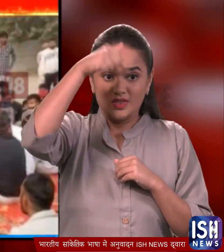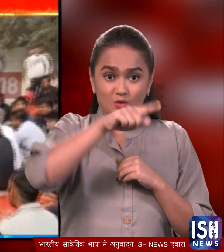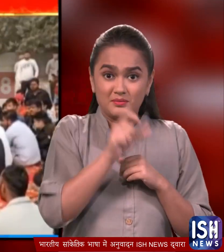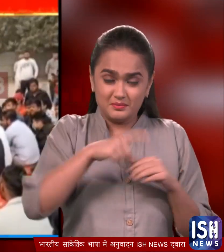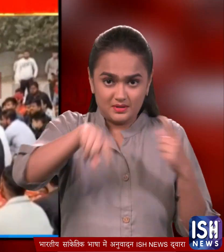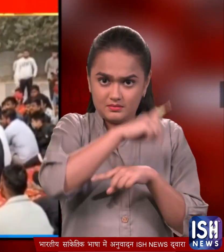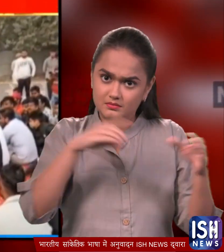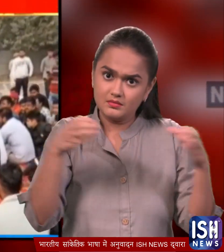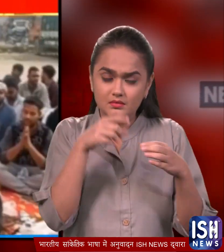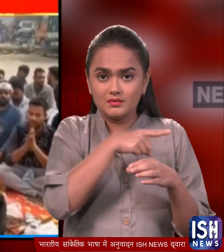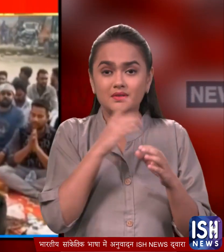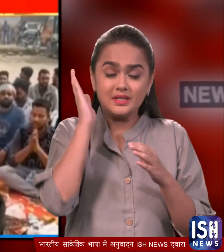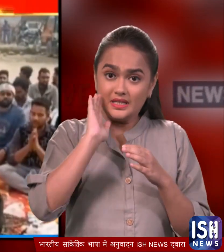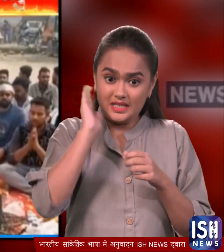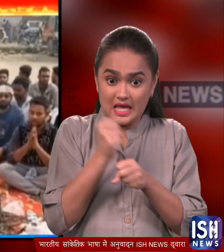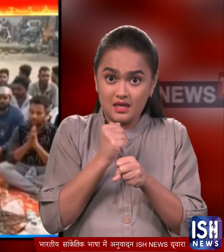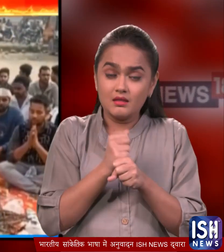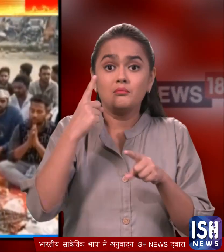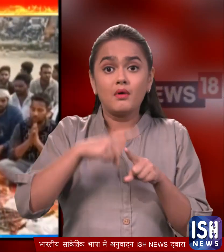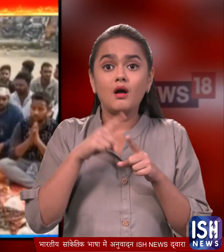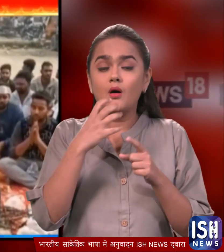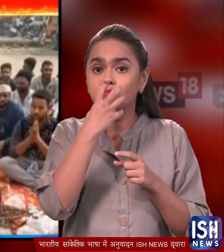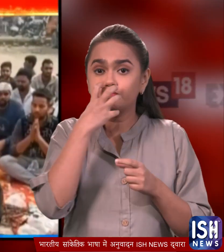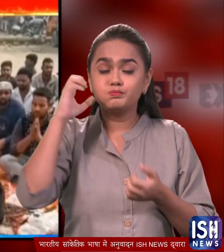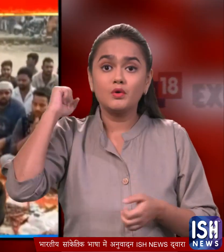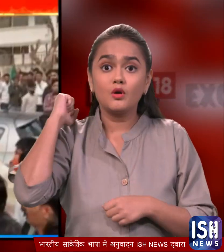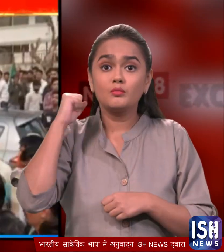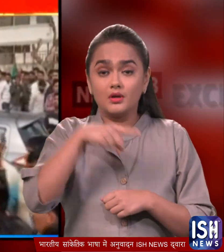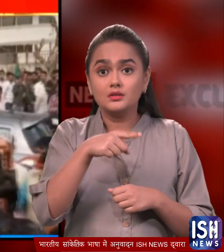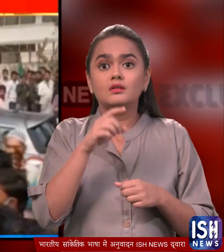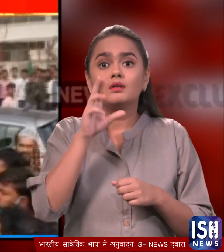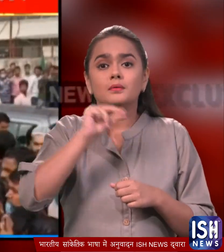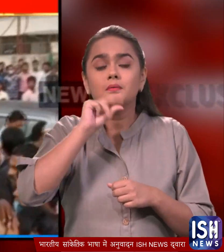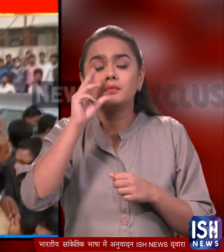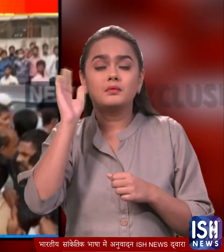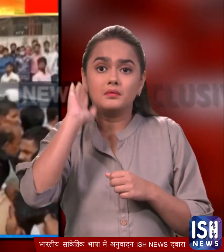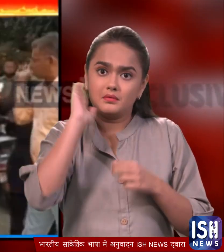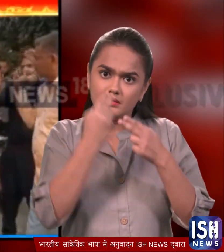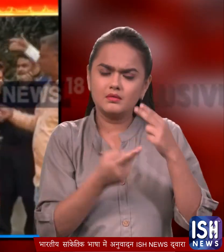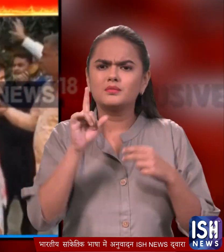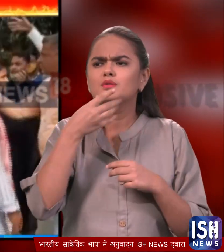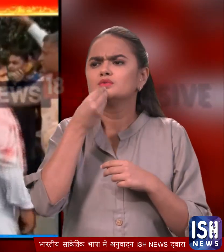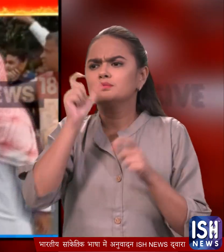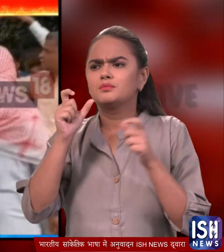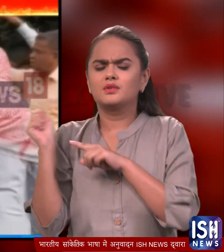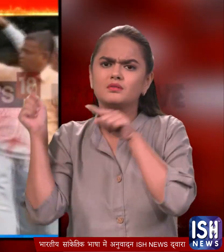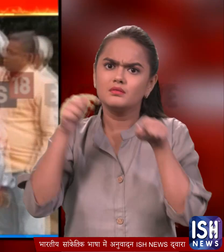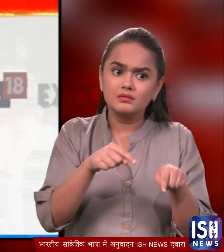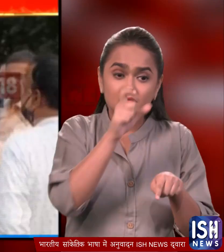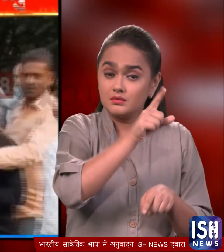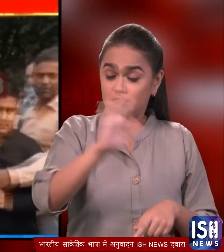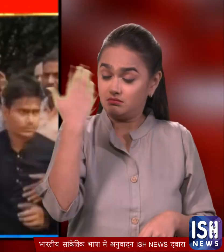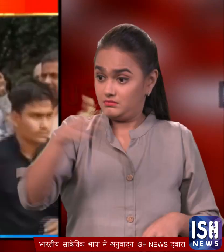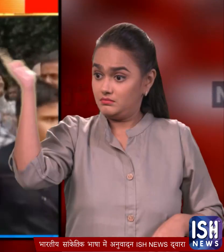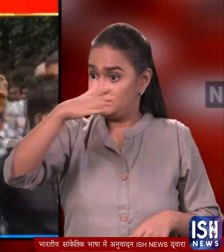हिंदूवादी संगठनों से जुड़े इन लोगों ने गायत्री मंत्र के अलावा हनुमान चालीसा का पाठ भी किया। इस दौरान मुस्लिम समुदाय के कुछ लोग वहां पहुंचे जिन्हें लोगों ने